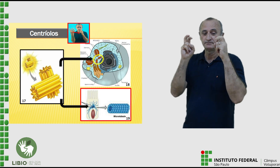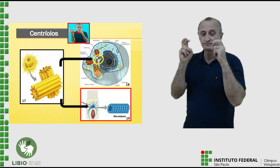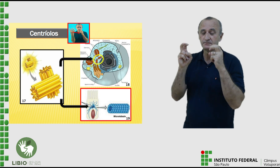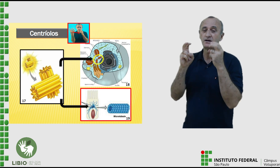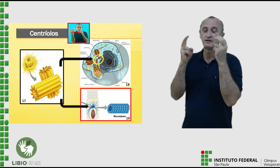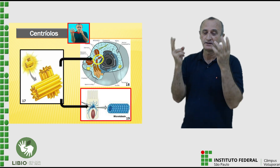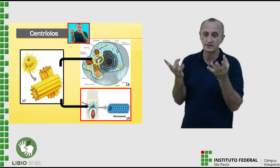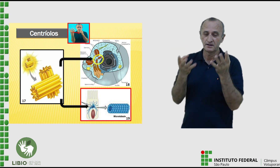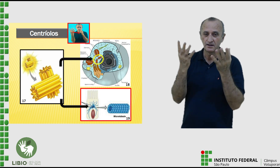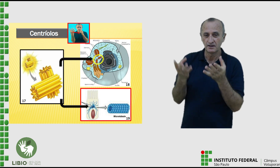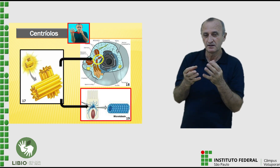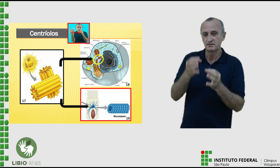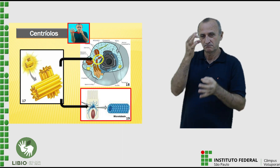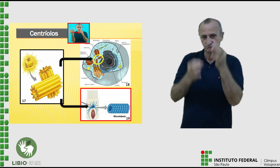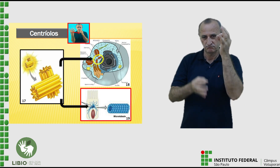Observe aqui,